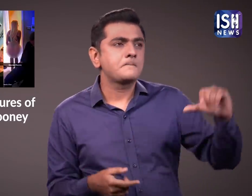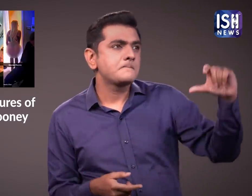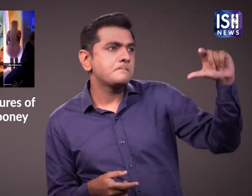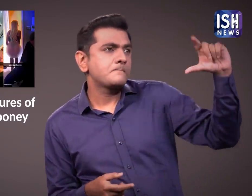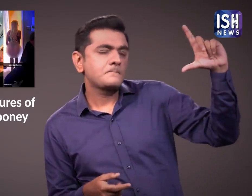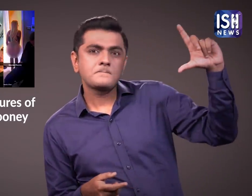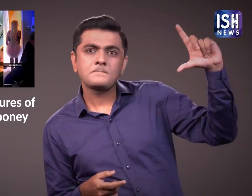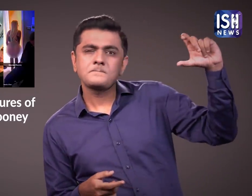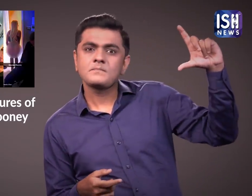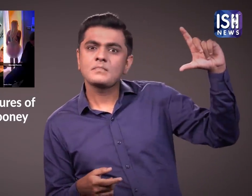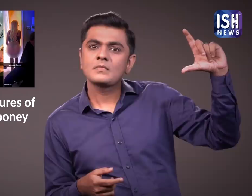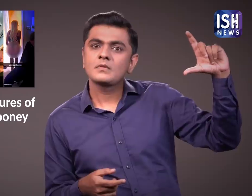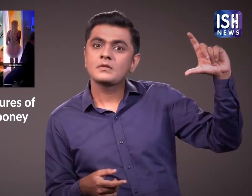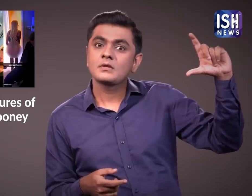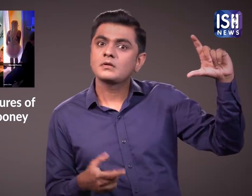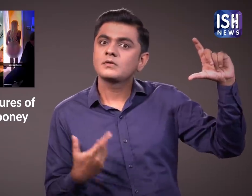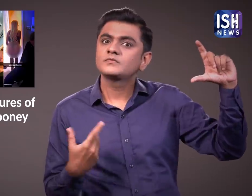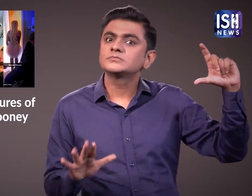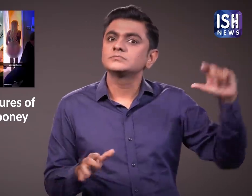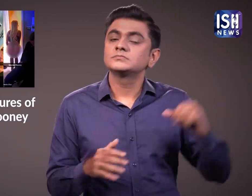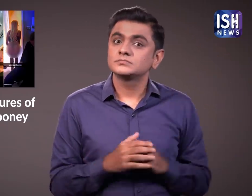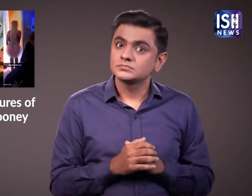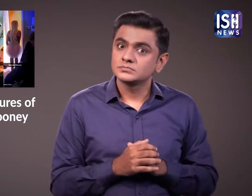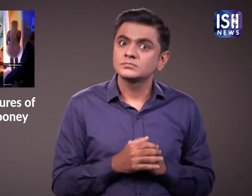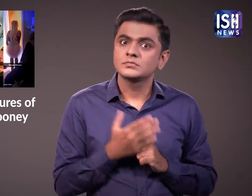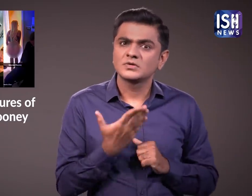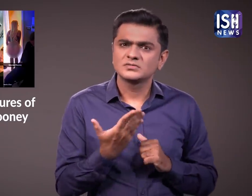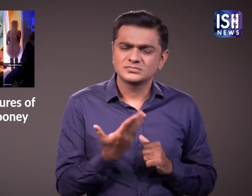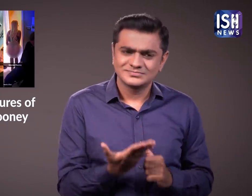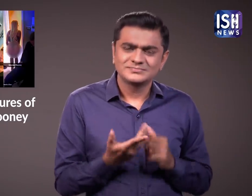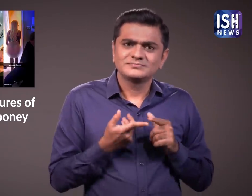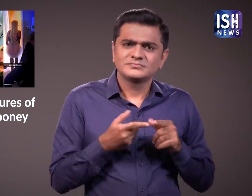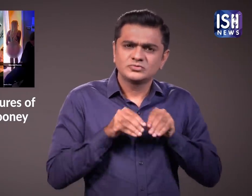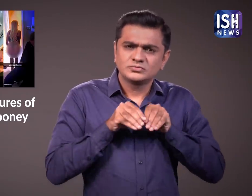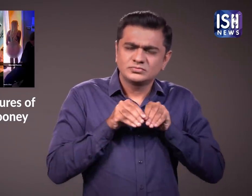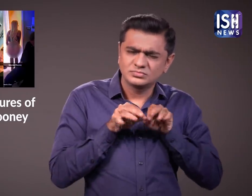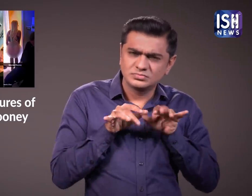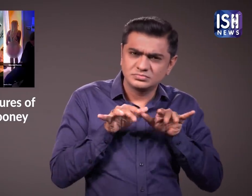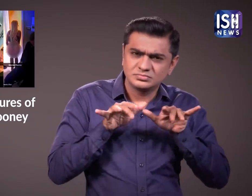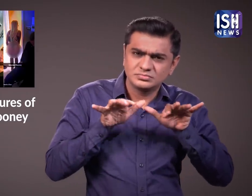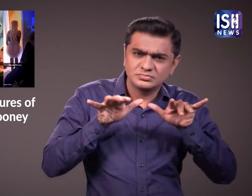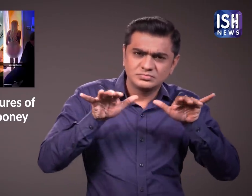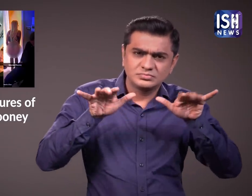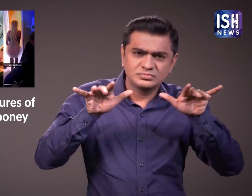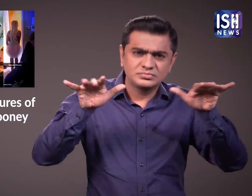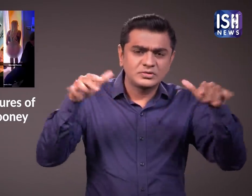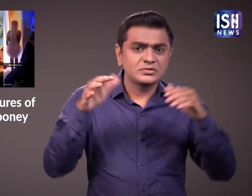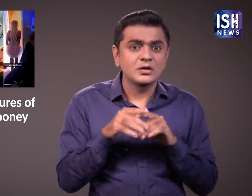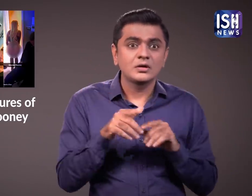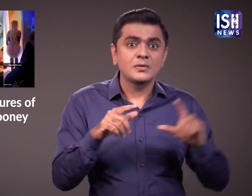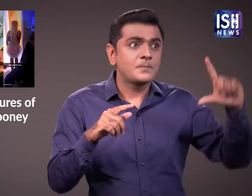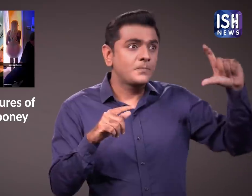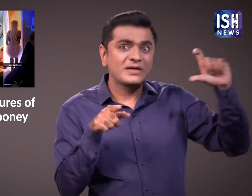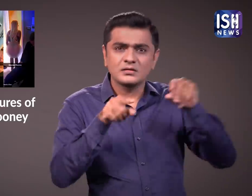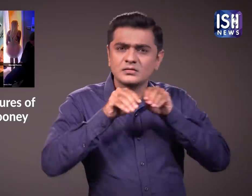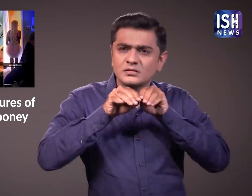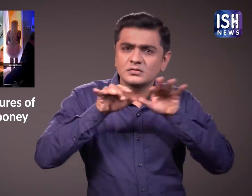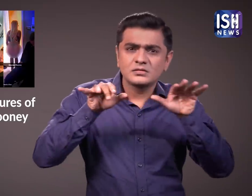इसके बाद लड़कियों ने उनके साथ सेलफी ली। स्नापचाट पर पोस्ट की गई तस्वीरे यह